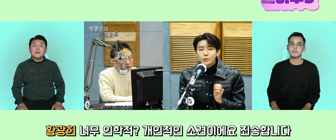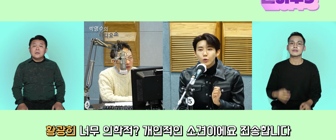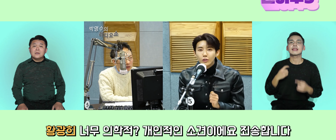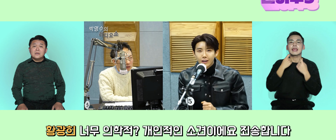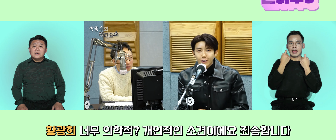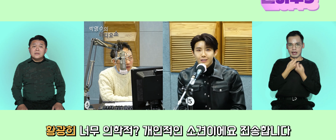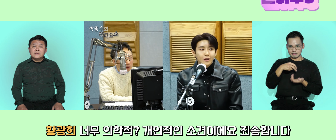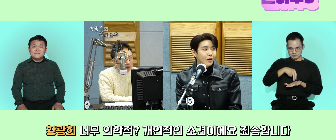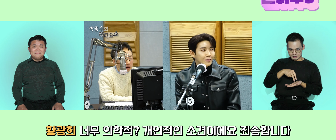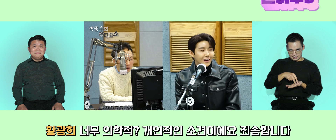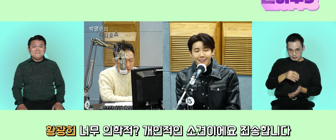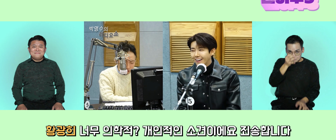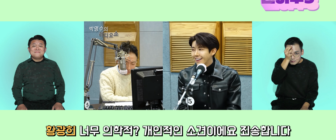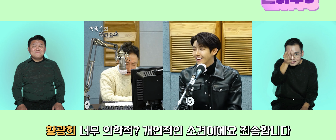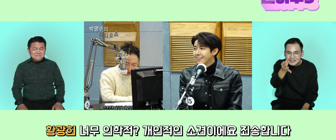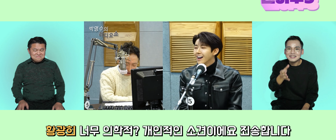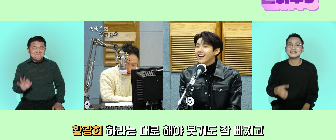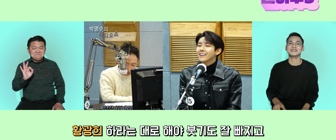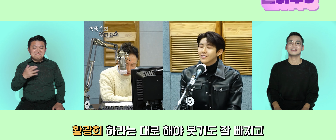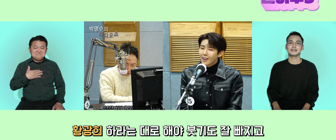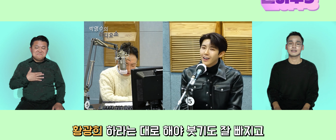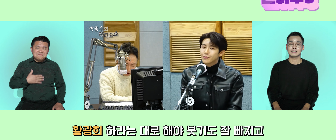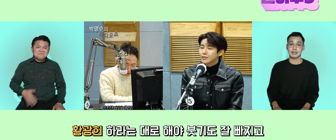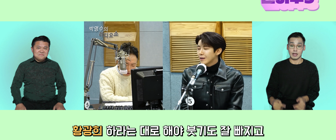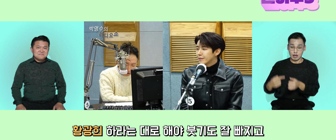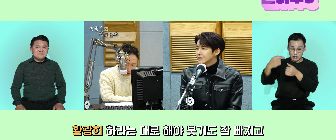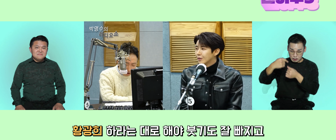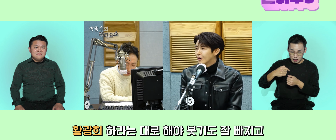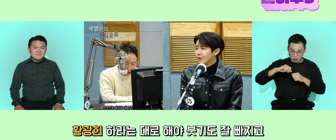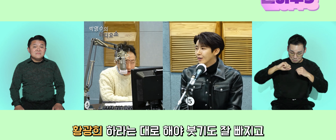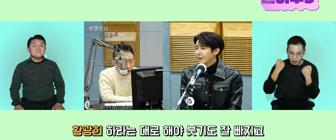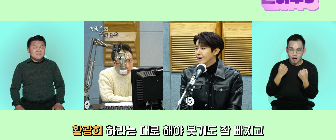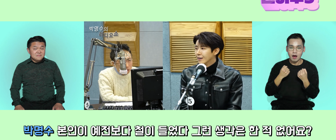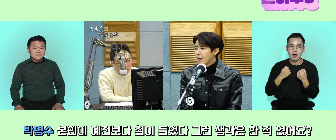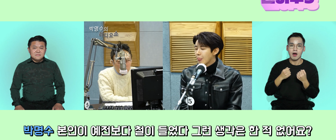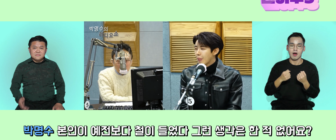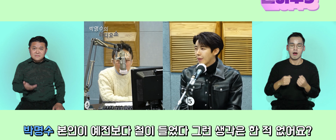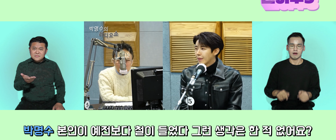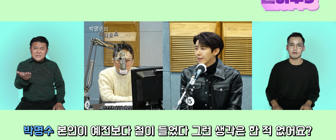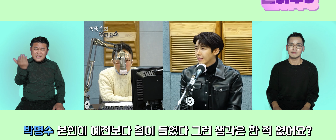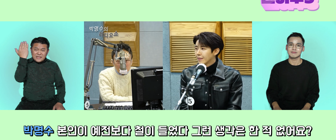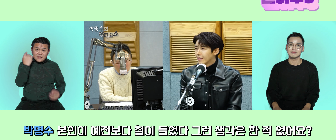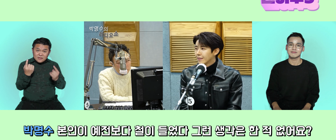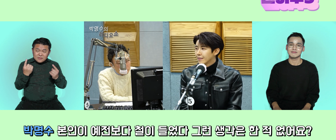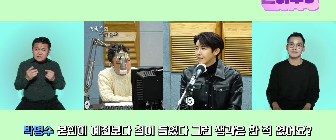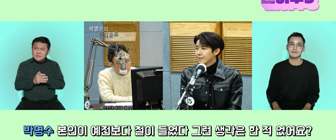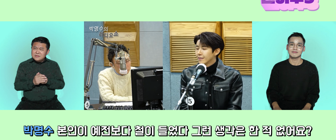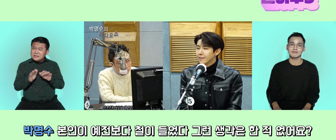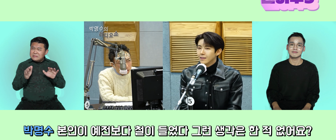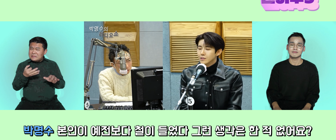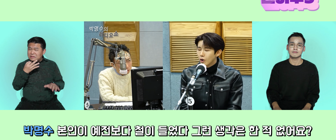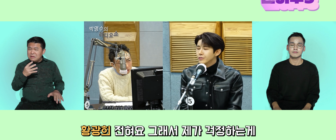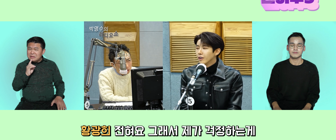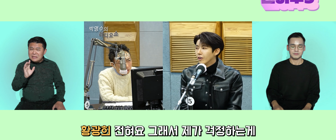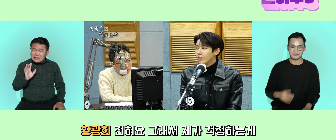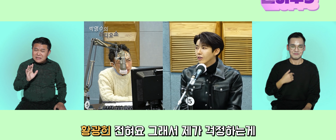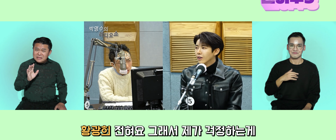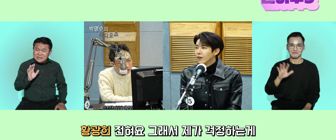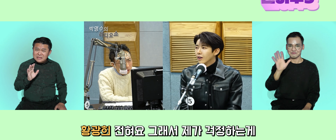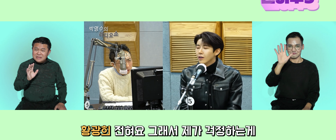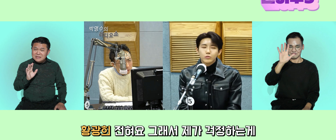개인적인 조견이에요. 죄송합니다. 알겠습니다. 하라는 대로 해야 붓기도 잘 빠지고 본인이 예전에 배에서 철이 들었다 그런 생각은 한 적 없어요?